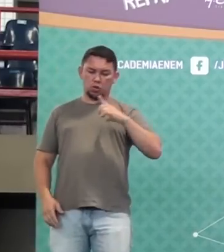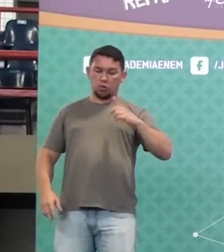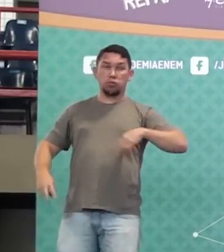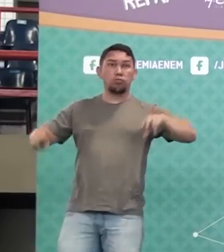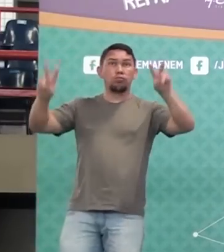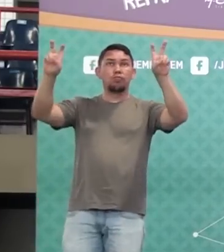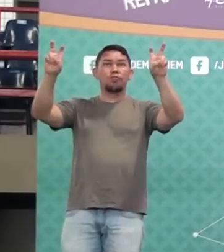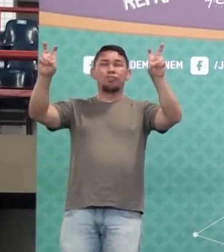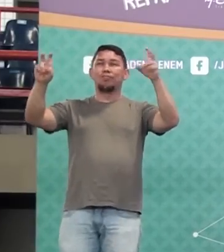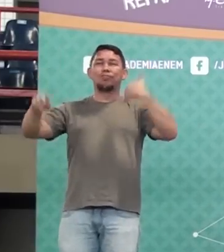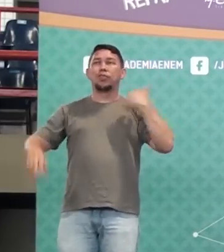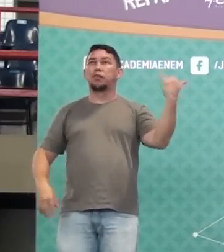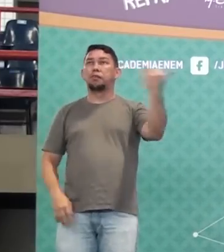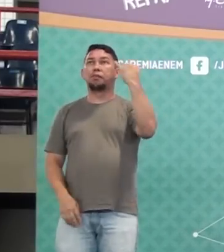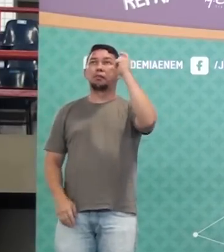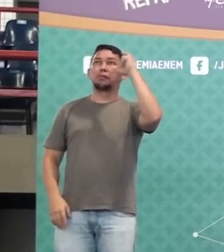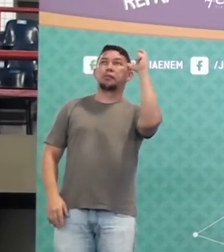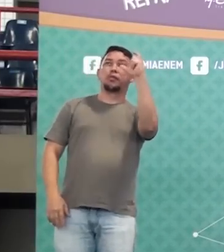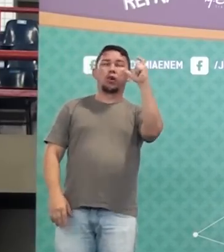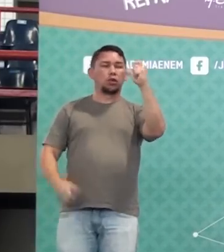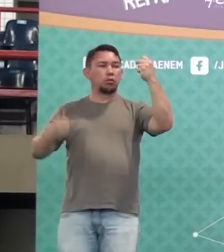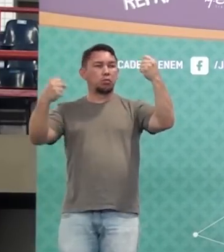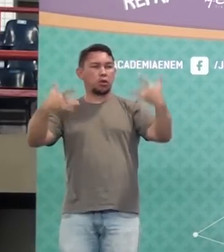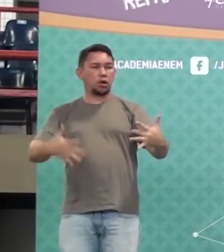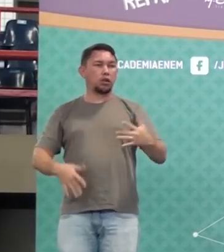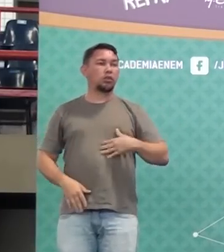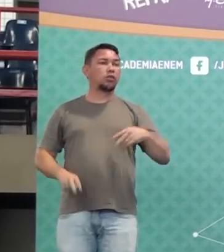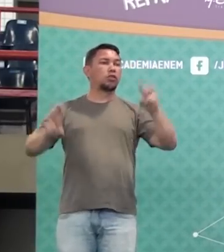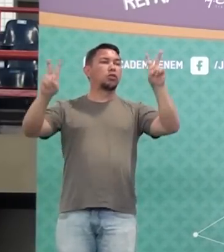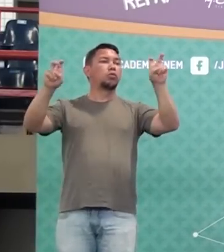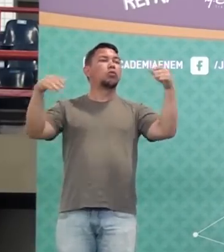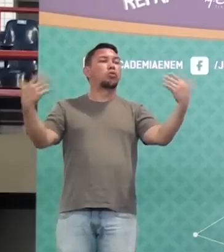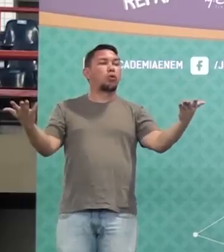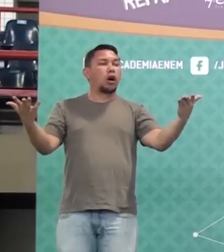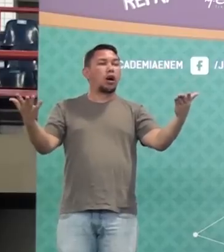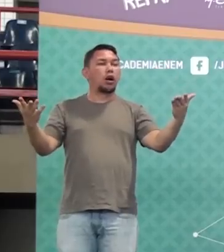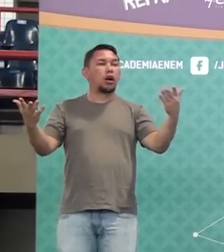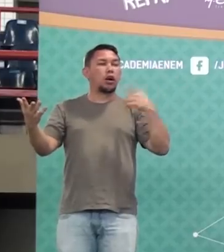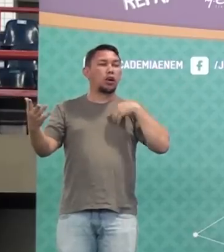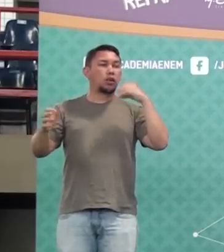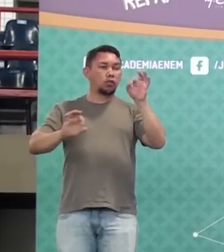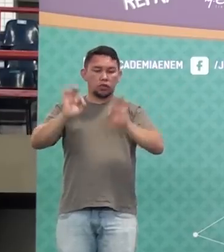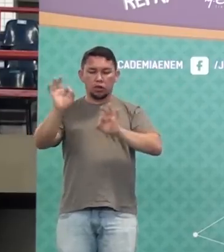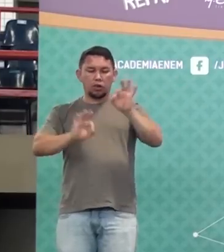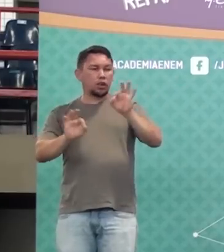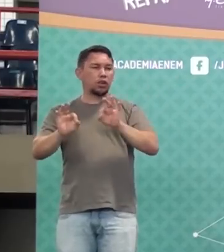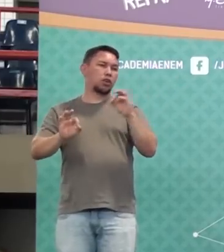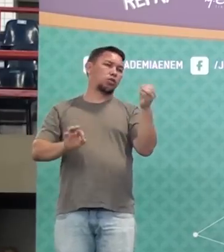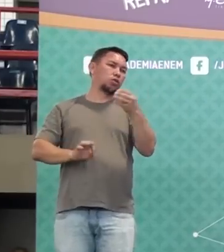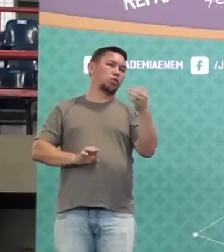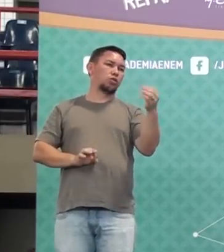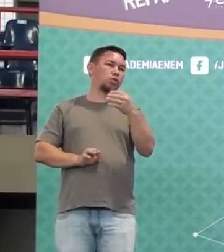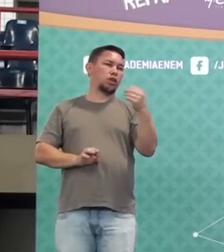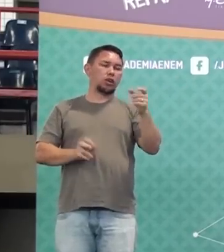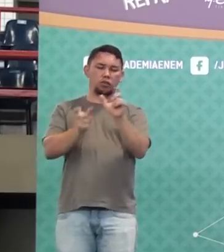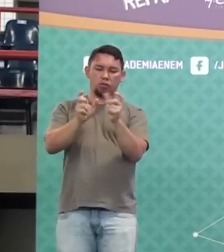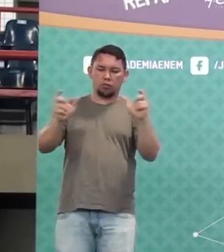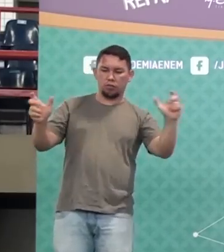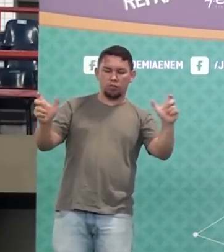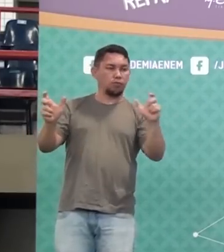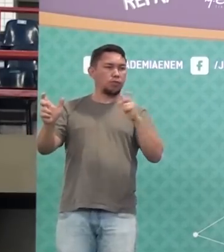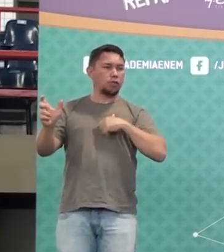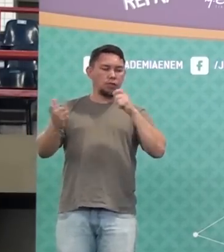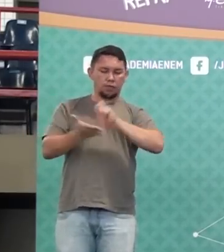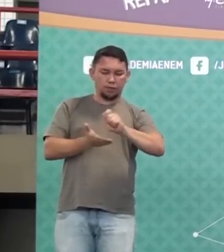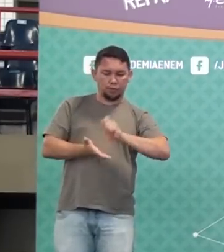assunto interessantíssimo para tratar, que é a questão da reforma ortográfica, competência 1.